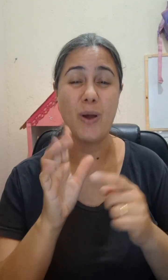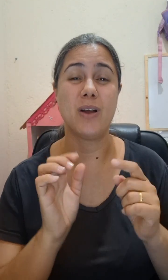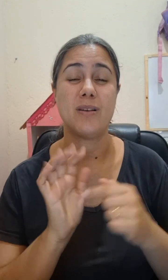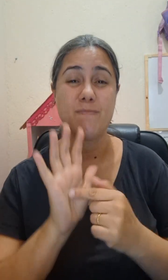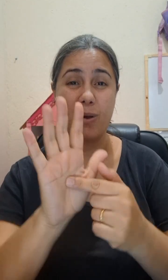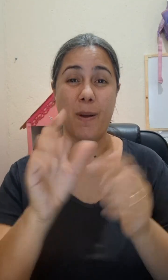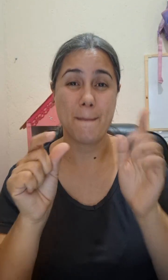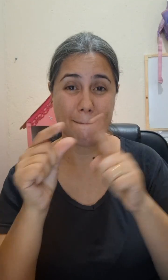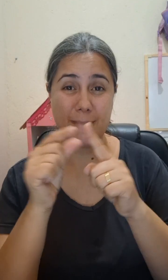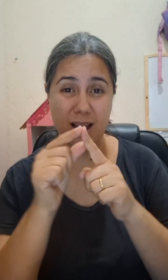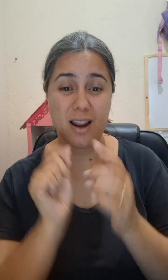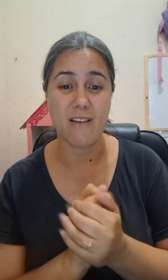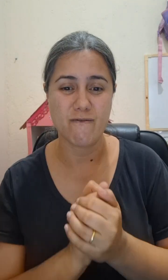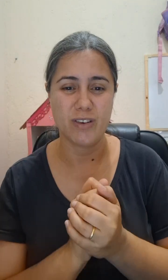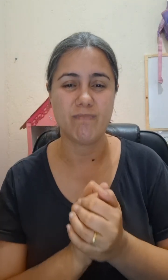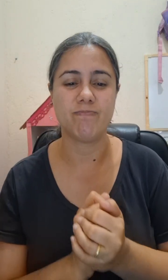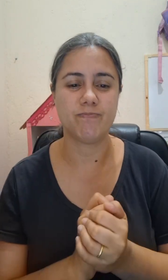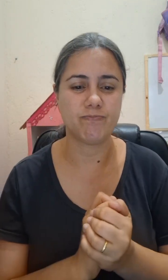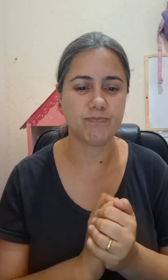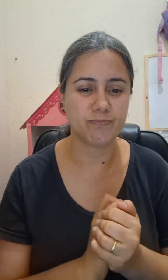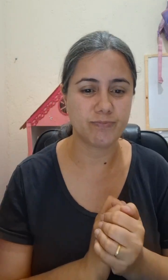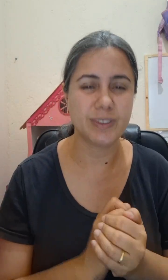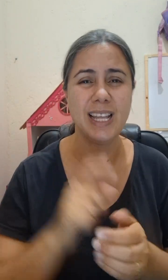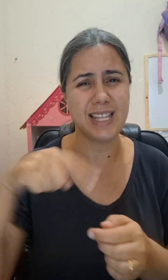Lá em hebraico, né, como diz a palavra.